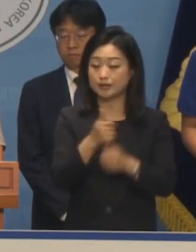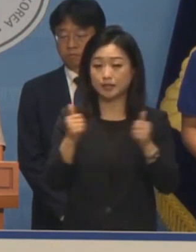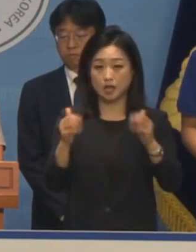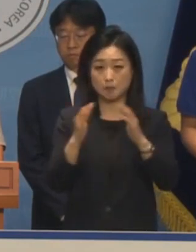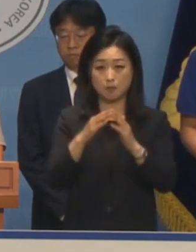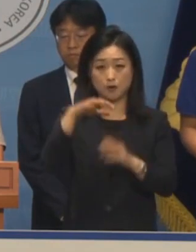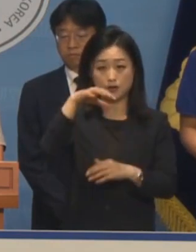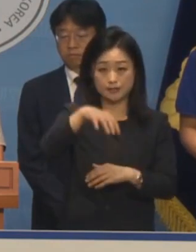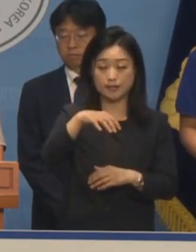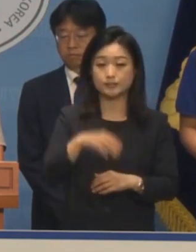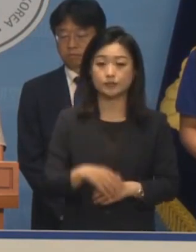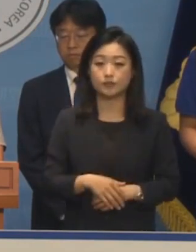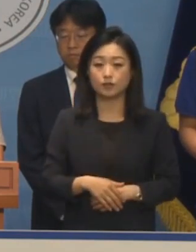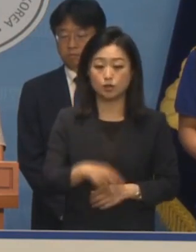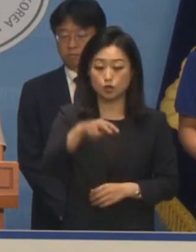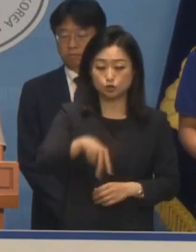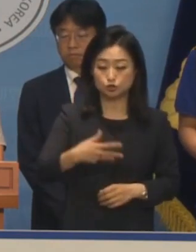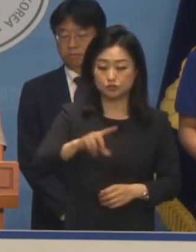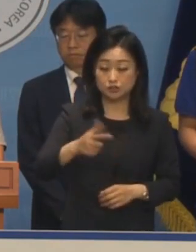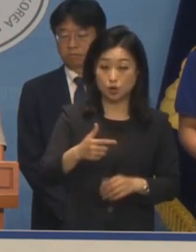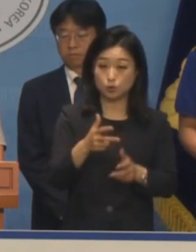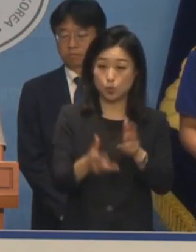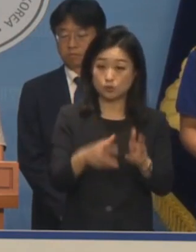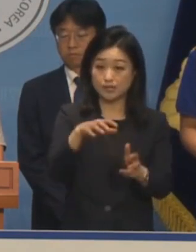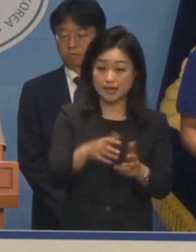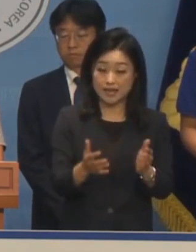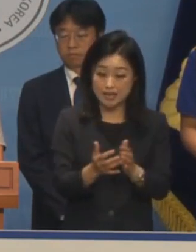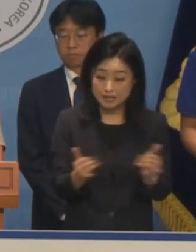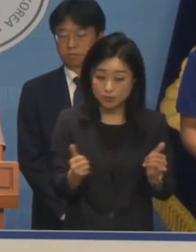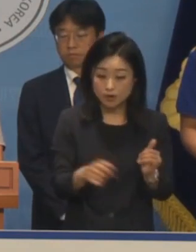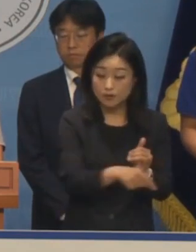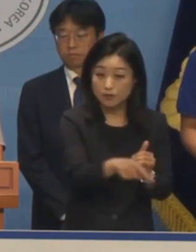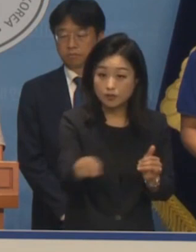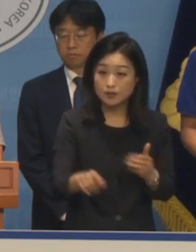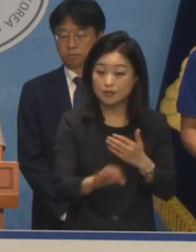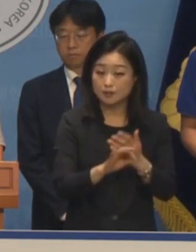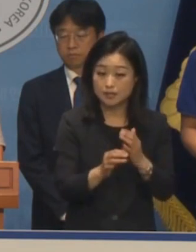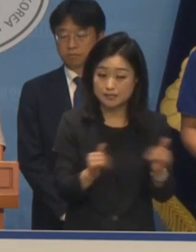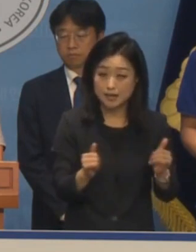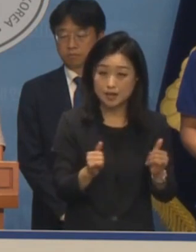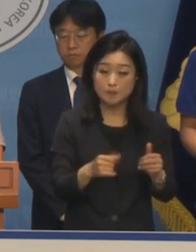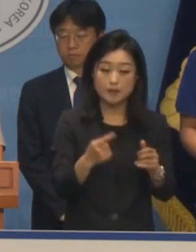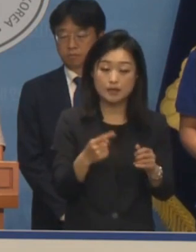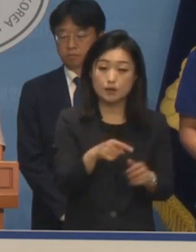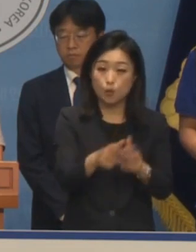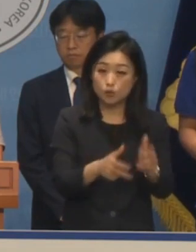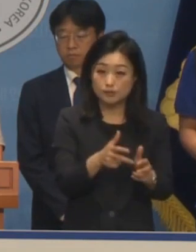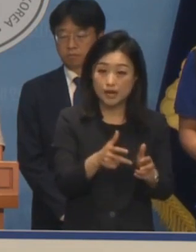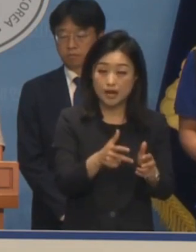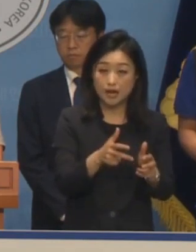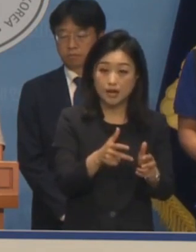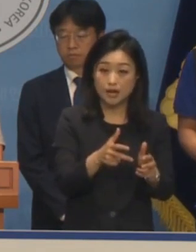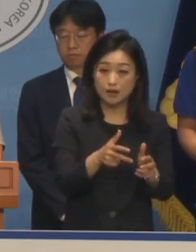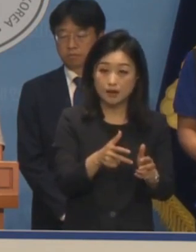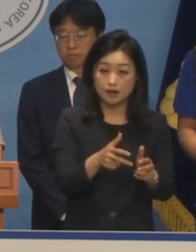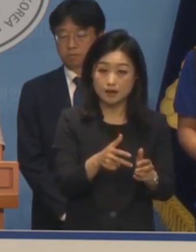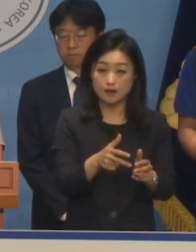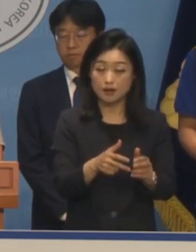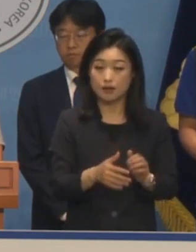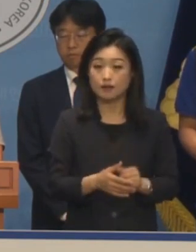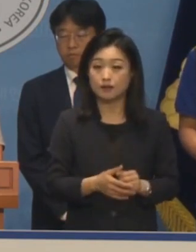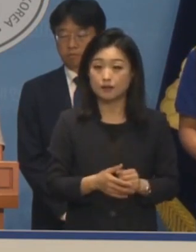현대제철 순총 공장에 산청 노동자들이 일하던 공정 중 일부 공정을 제외하고 모두